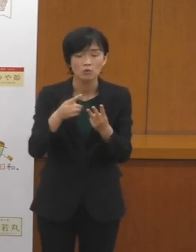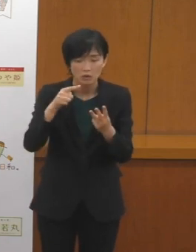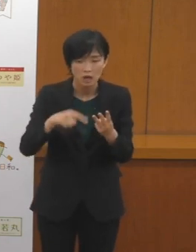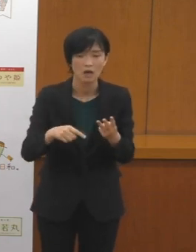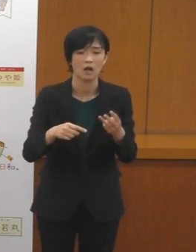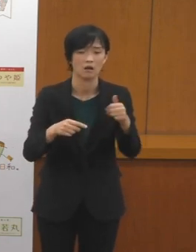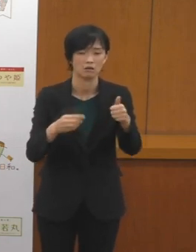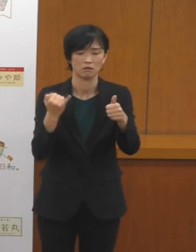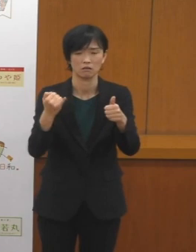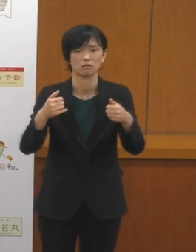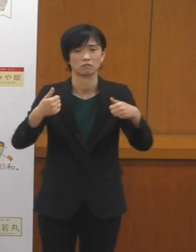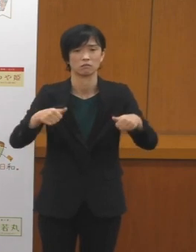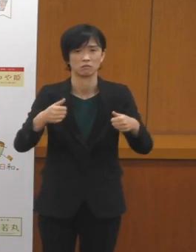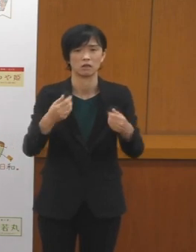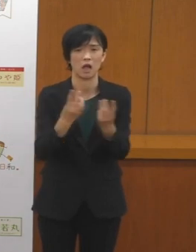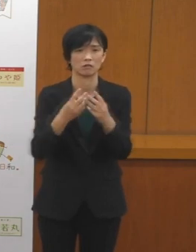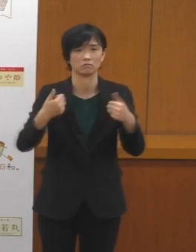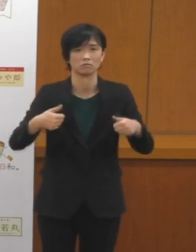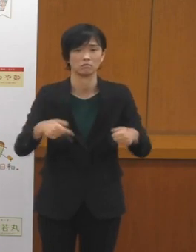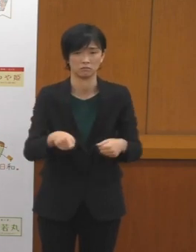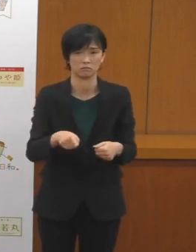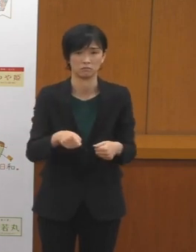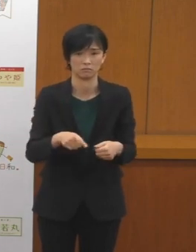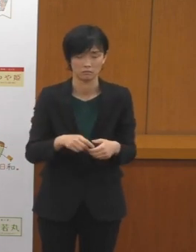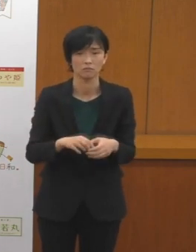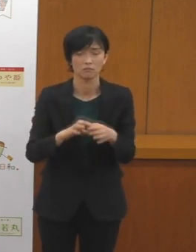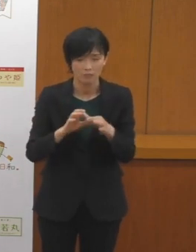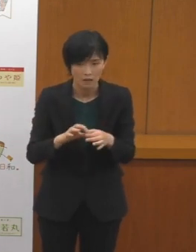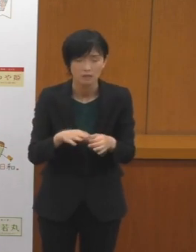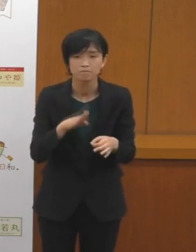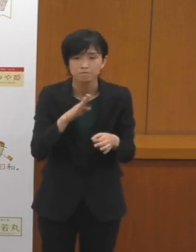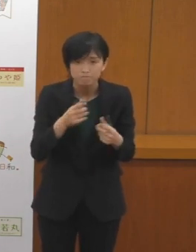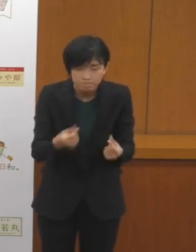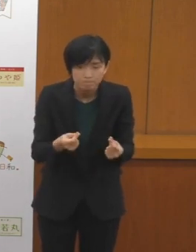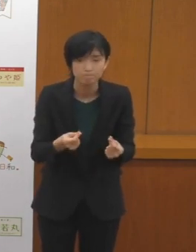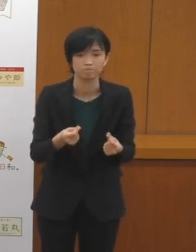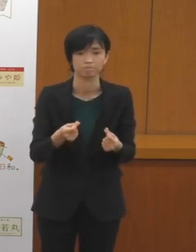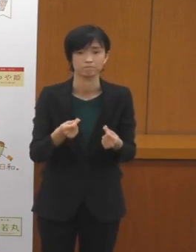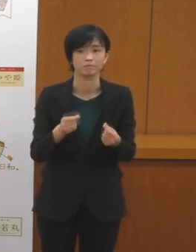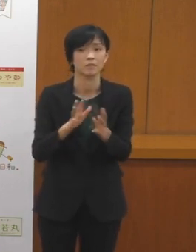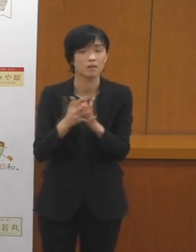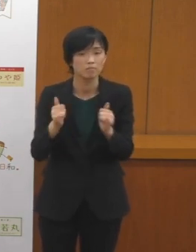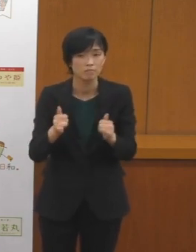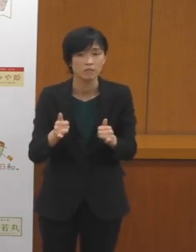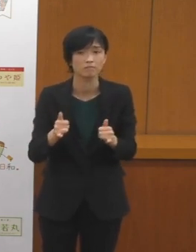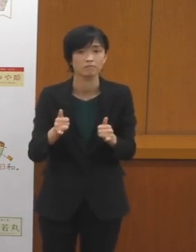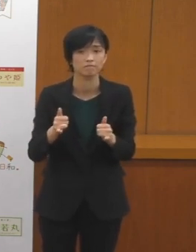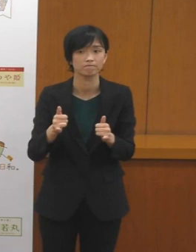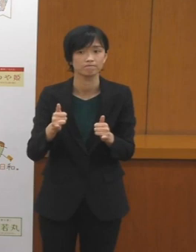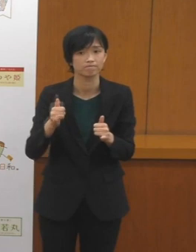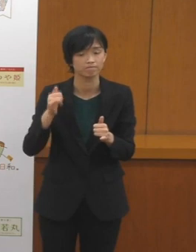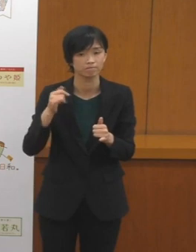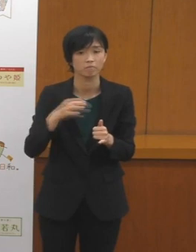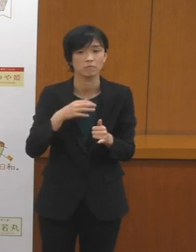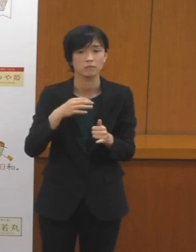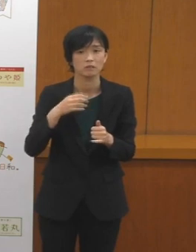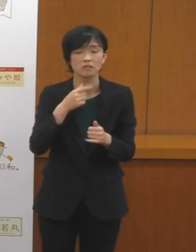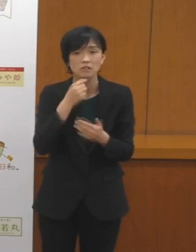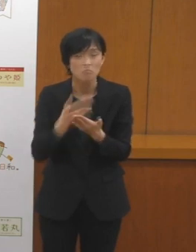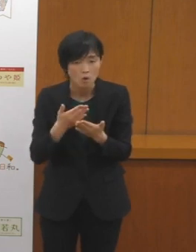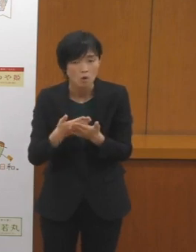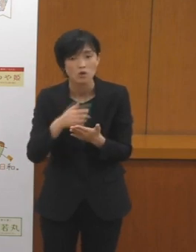は男性でありますので民意を反映するという点でもですねもっともっと女性も